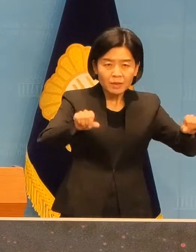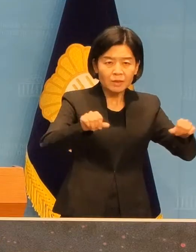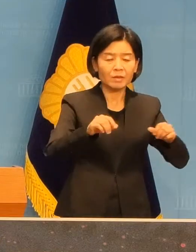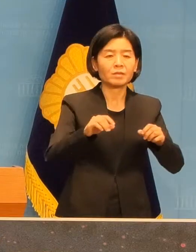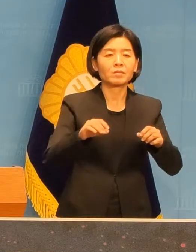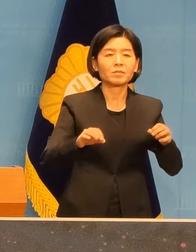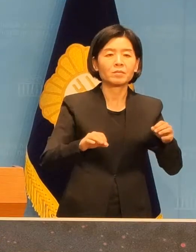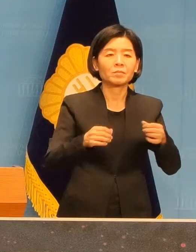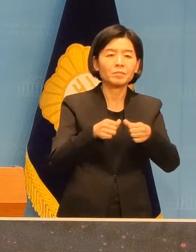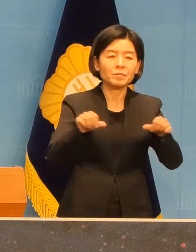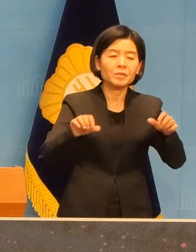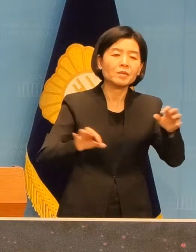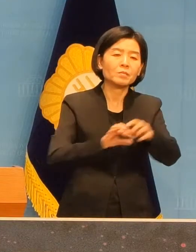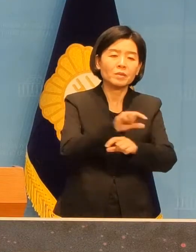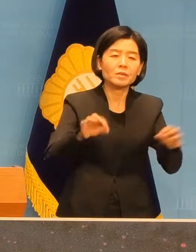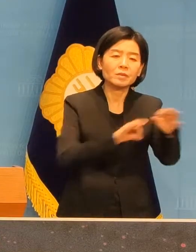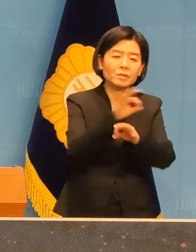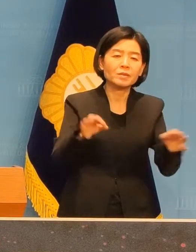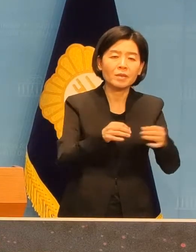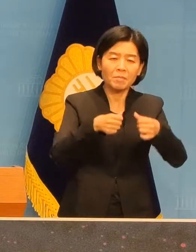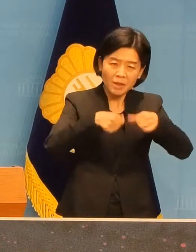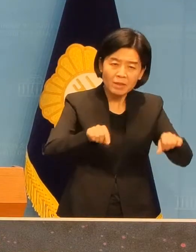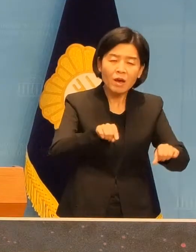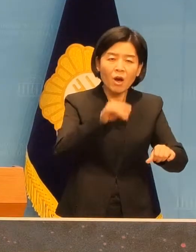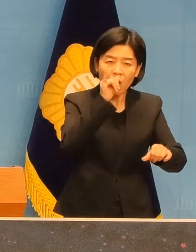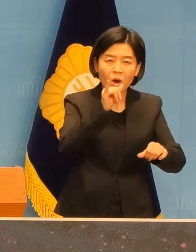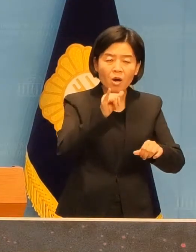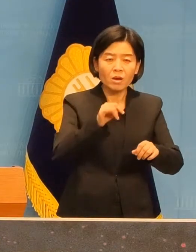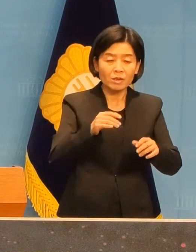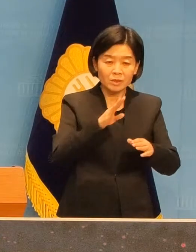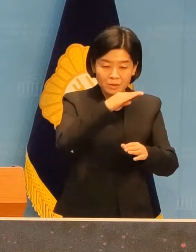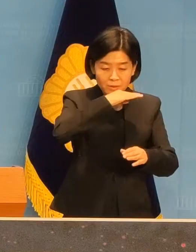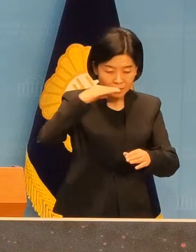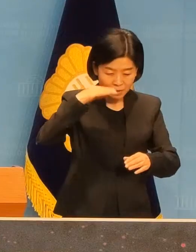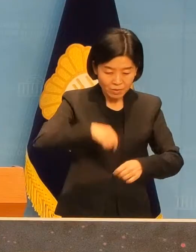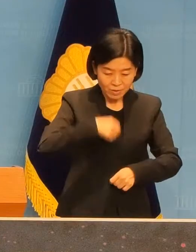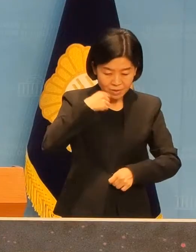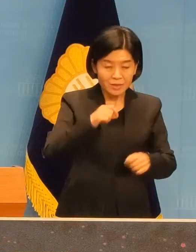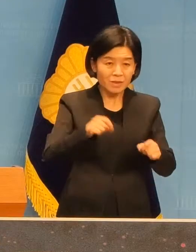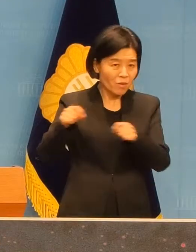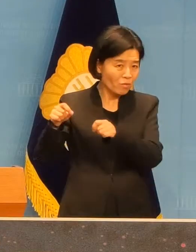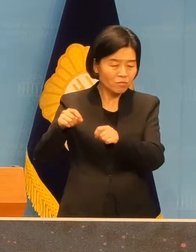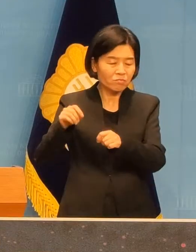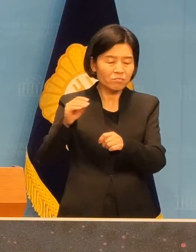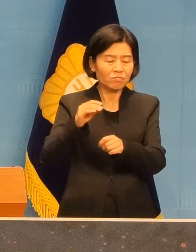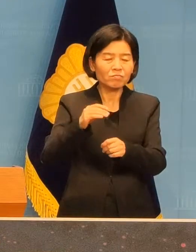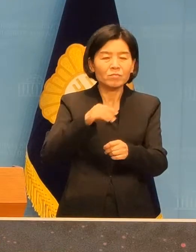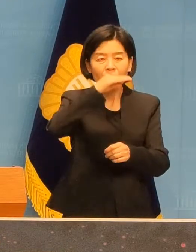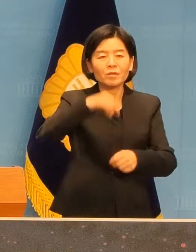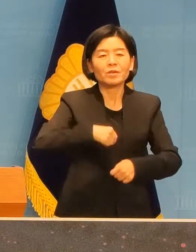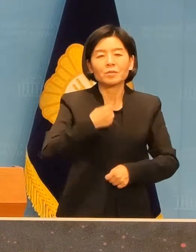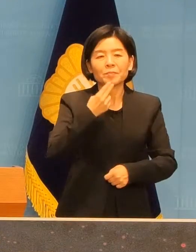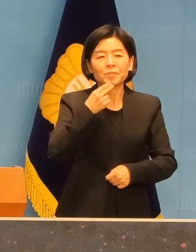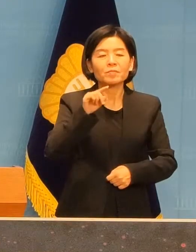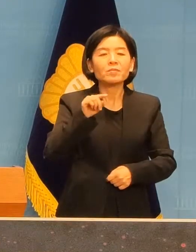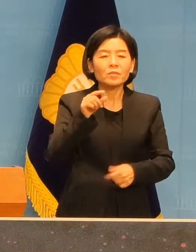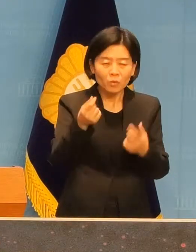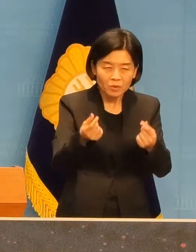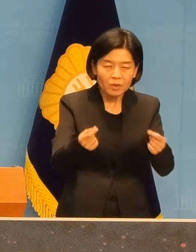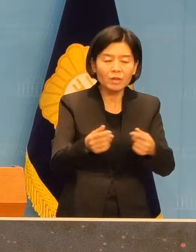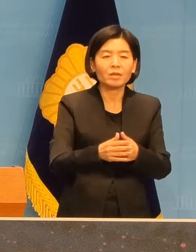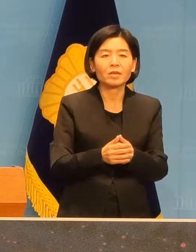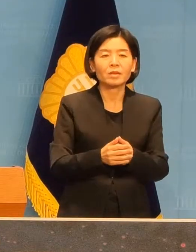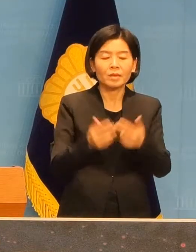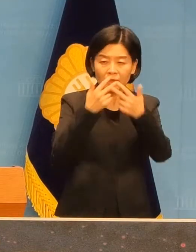파탄납니다. 지연된 정의는 정의가 아닙니다. 이재명 대통령이 법과 원칙에 따라 다시 재판을